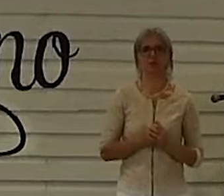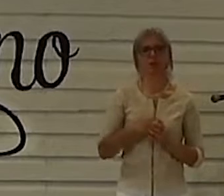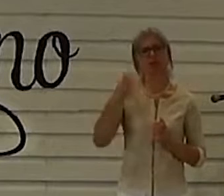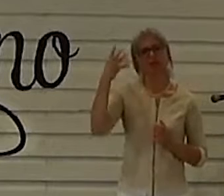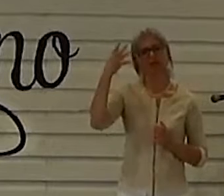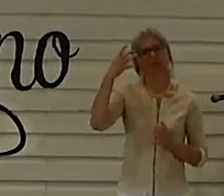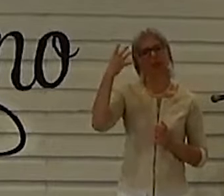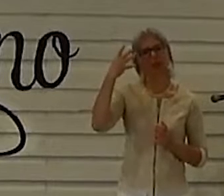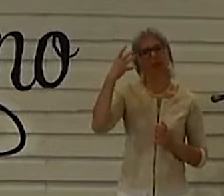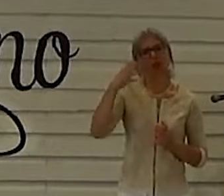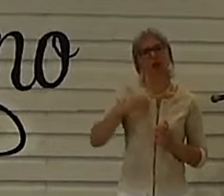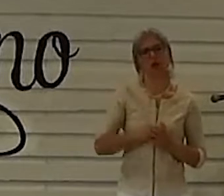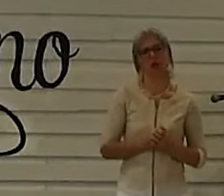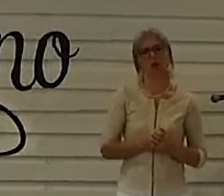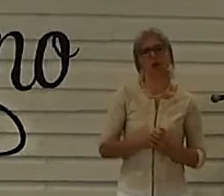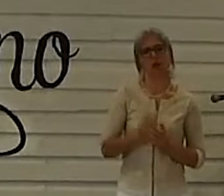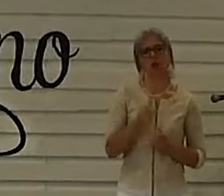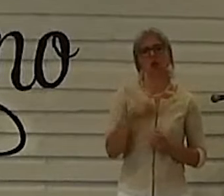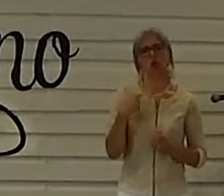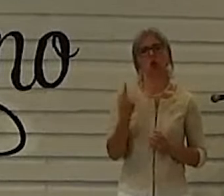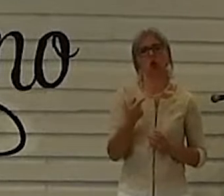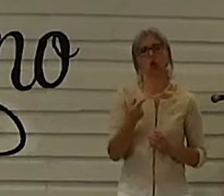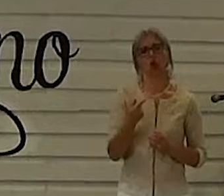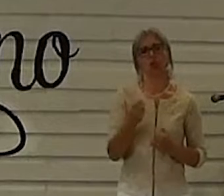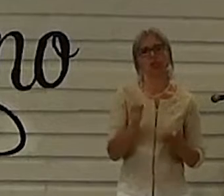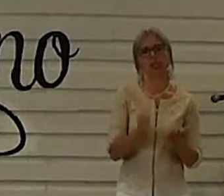Riflettiamo. Chi siamo in Cristo?